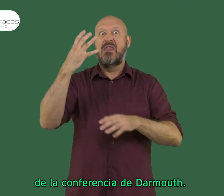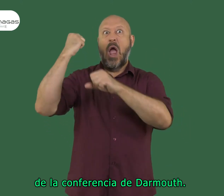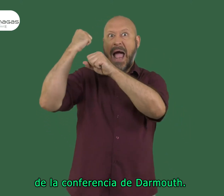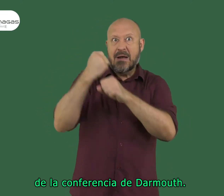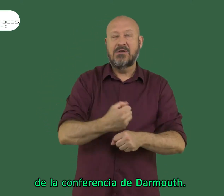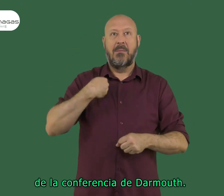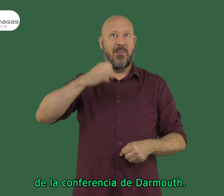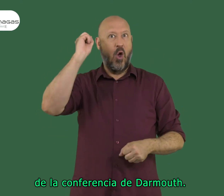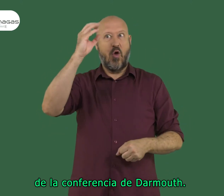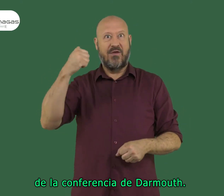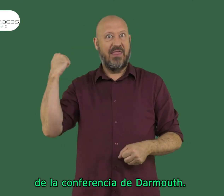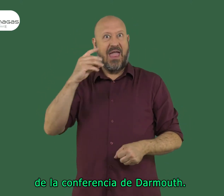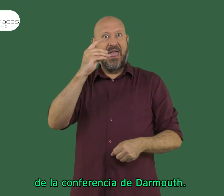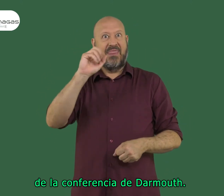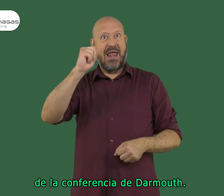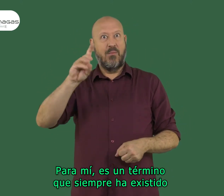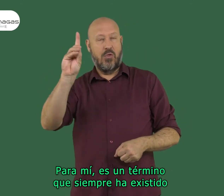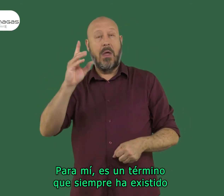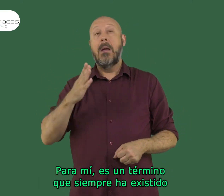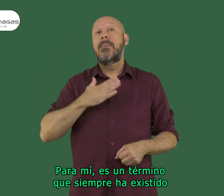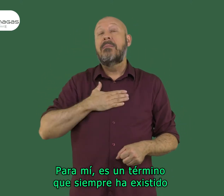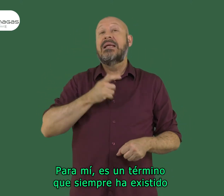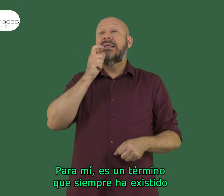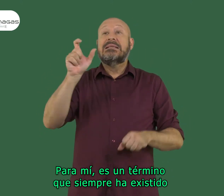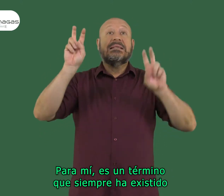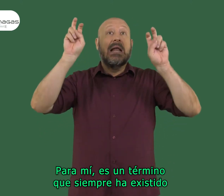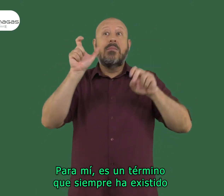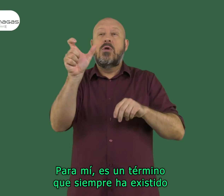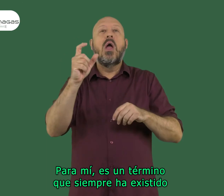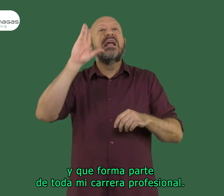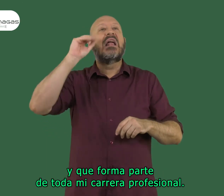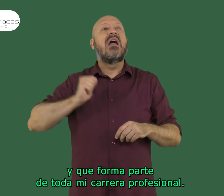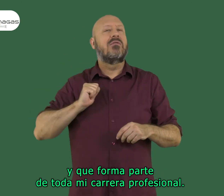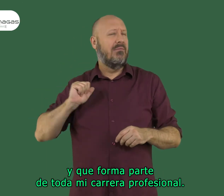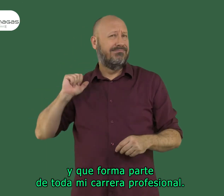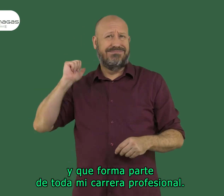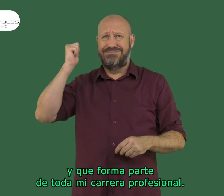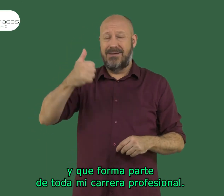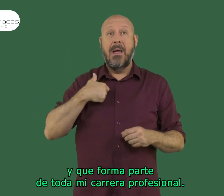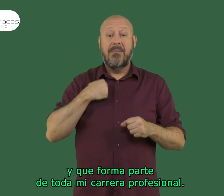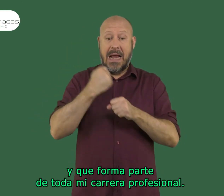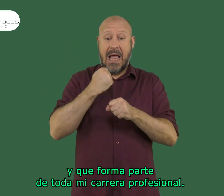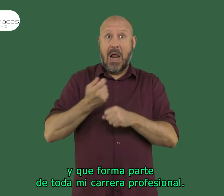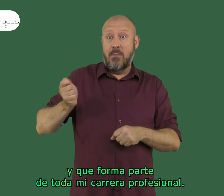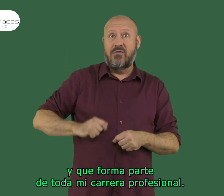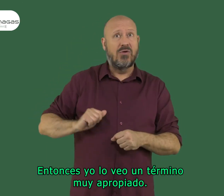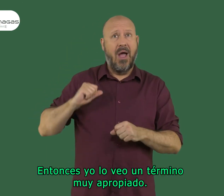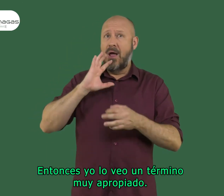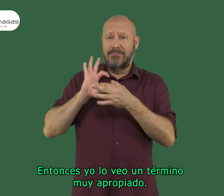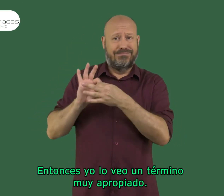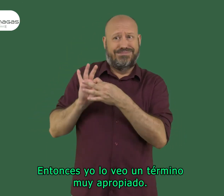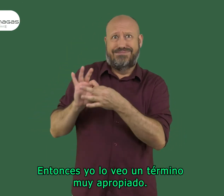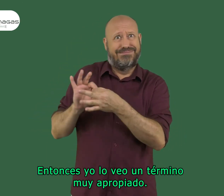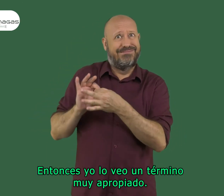la conferencia de Dartmouth. Para mí, bueno, es un término que siempre ha existido y que forma parte de toda mi carrera profesional. Entonces,